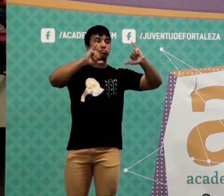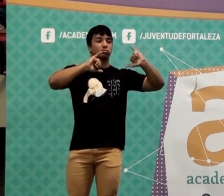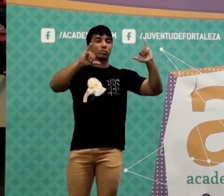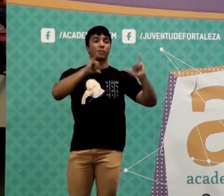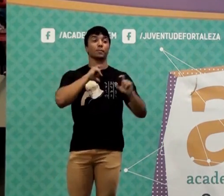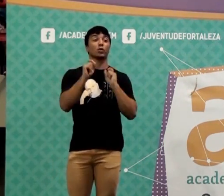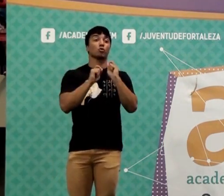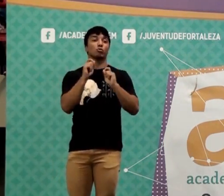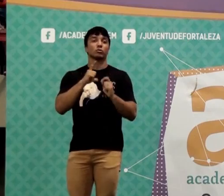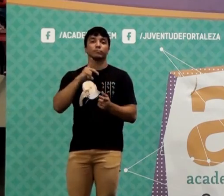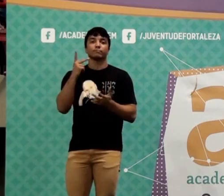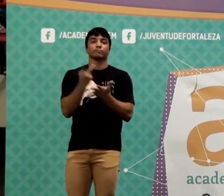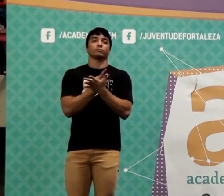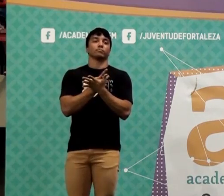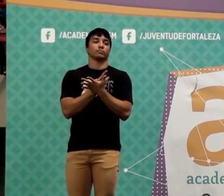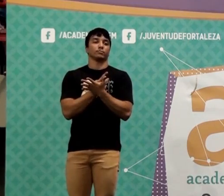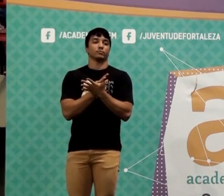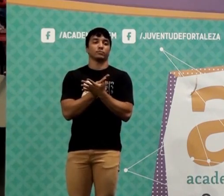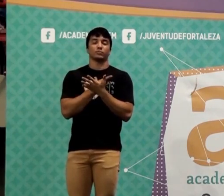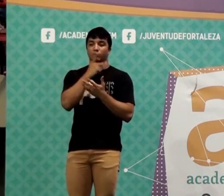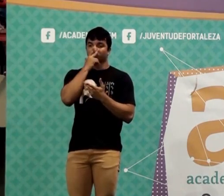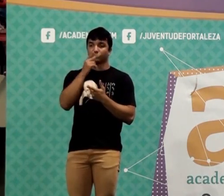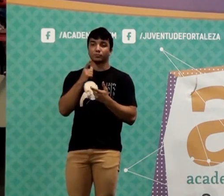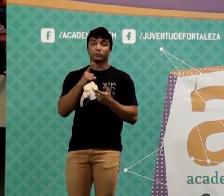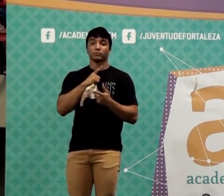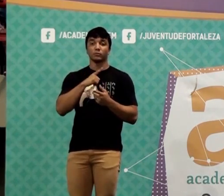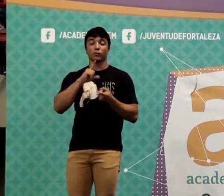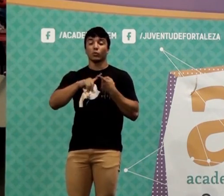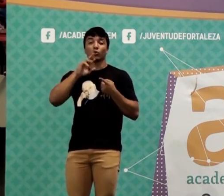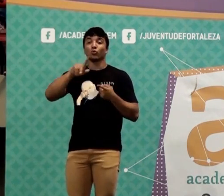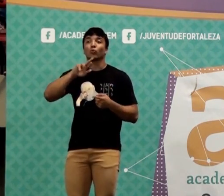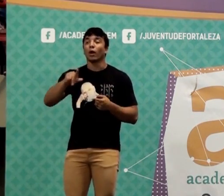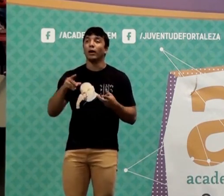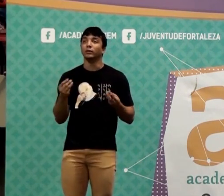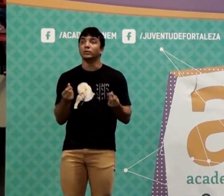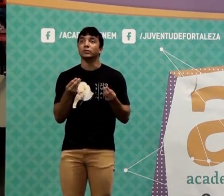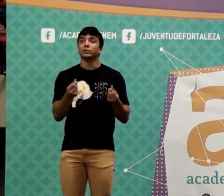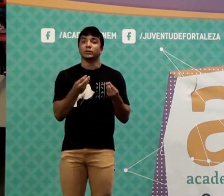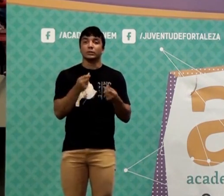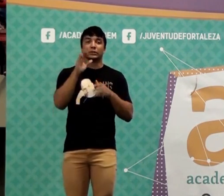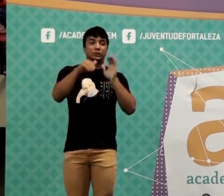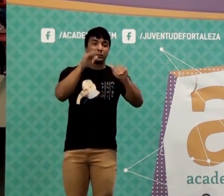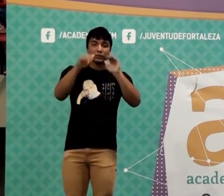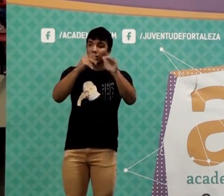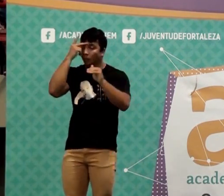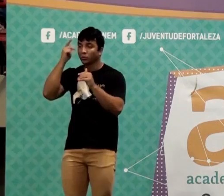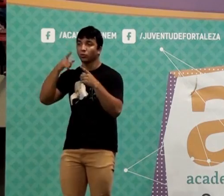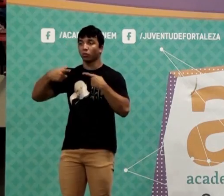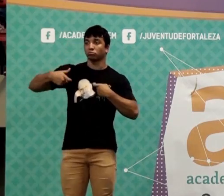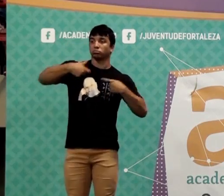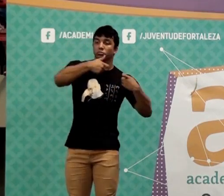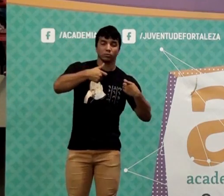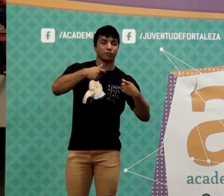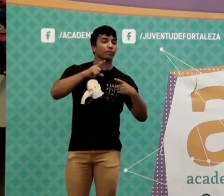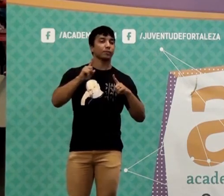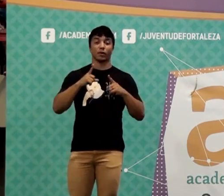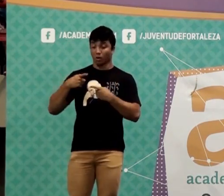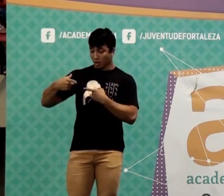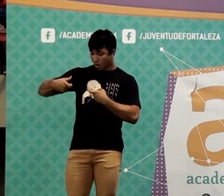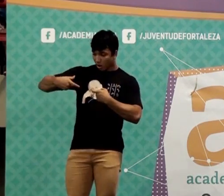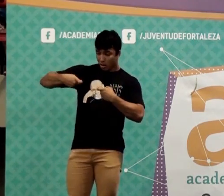França chamado Concílio de Clermont, tá? E vai dizer em 1095 que quem fosse em Jerusalém, na